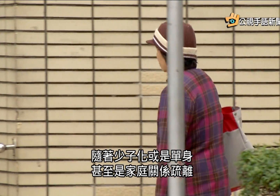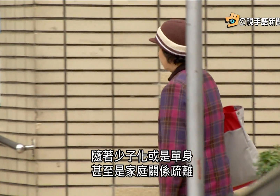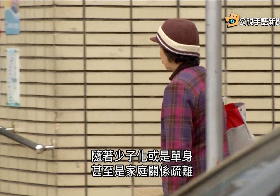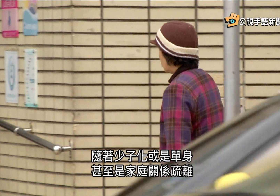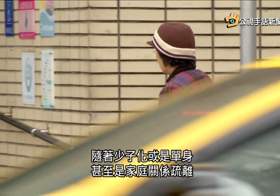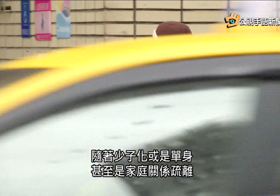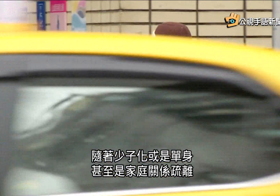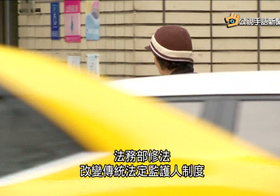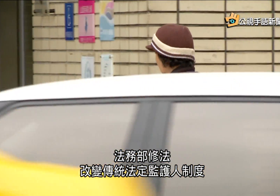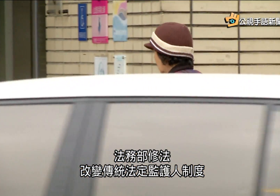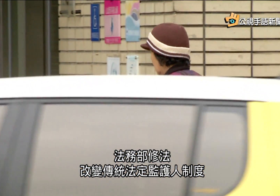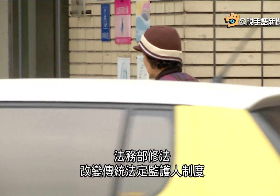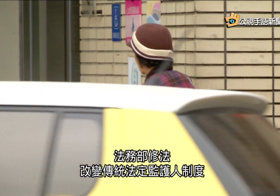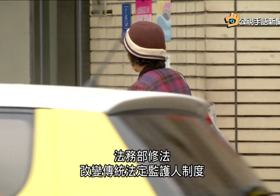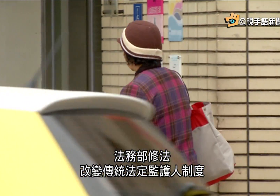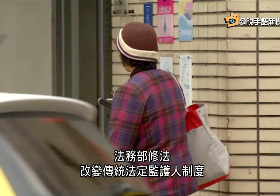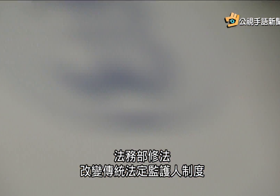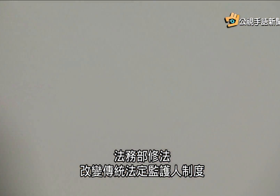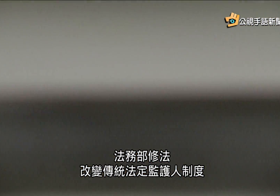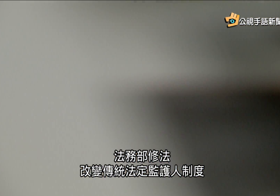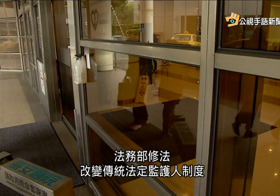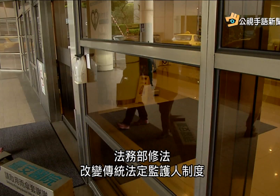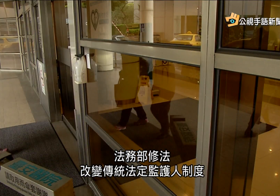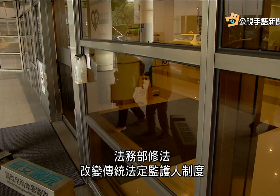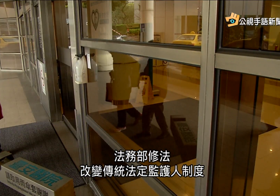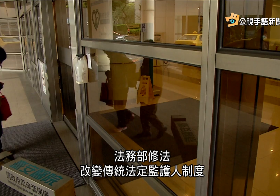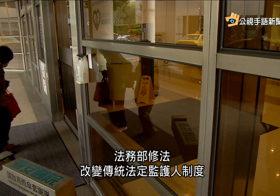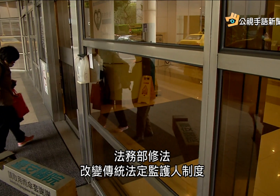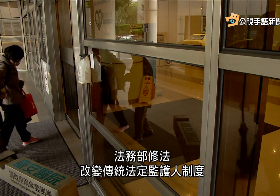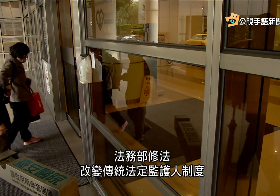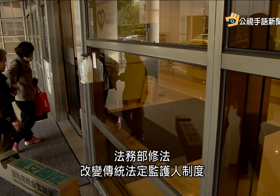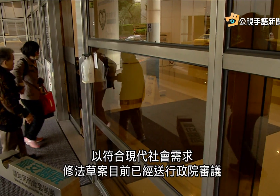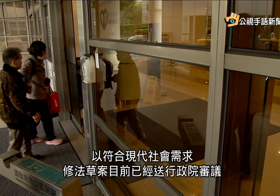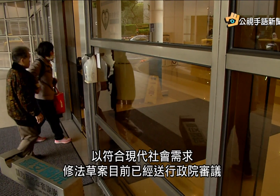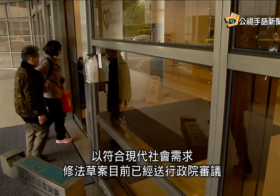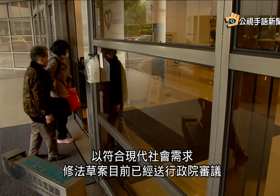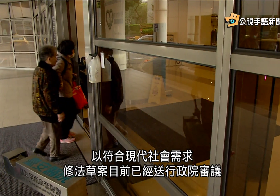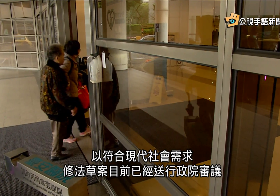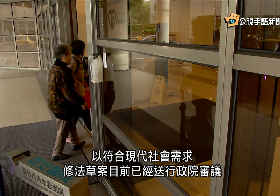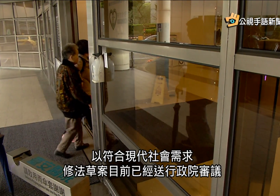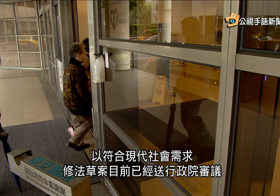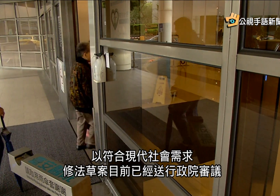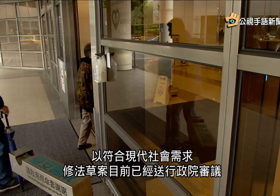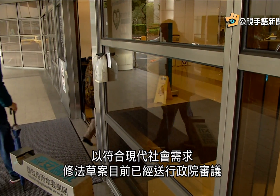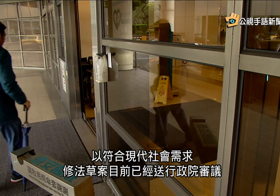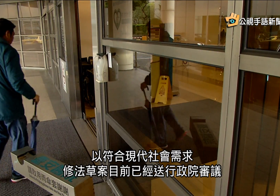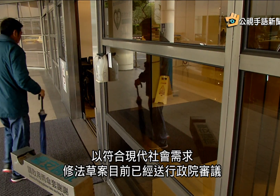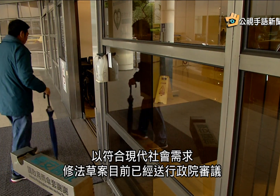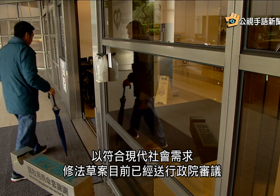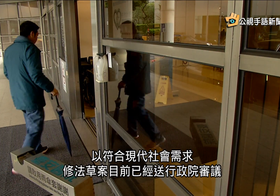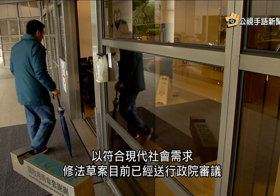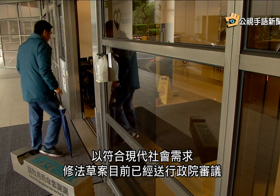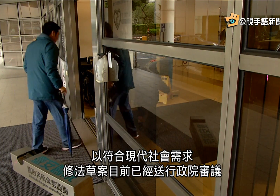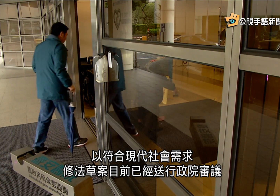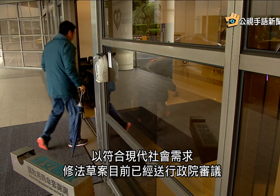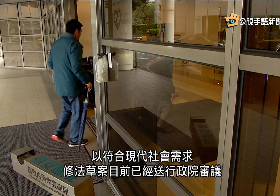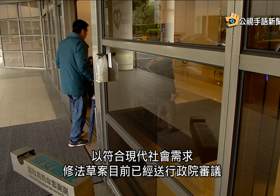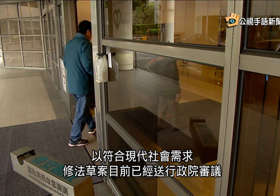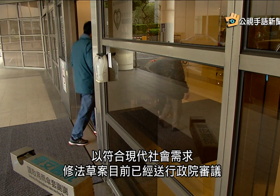疏离，法务部修法改变传统法定监护人的制度，以符合现代社会的需求。修法草案目前已经送行政院审